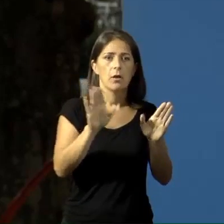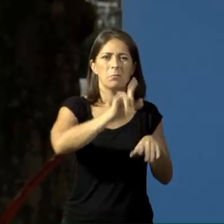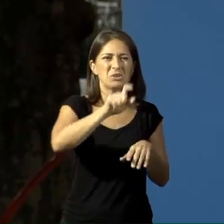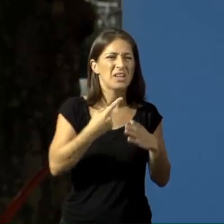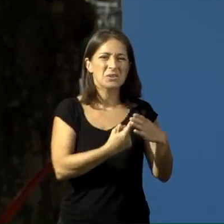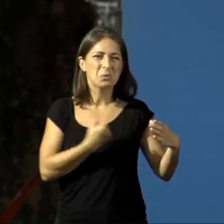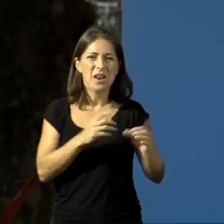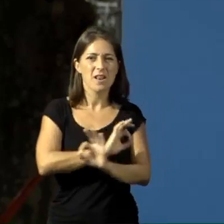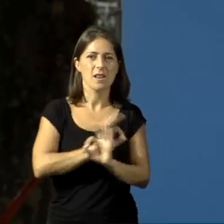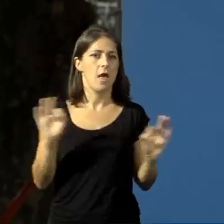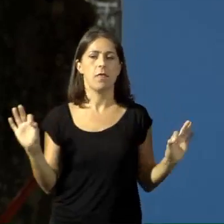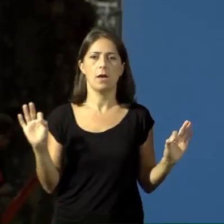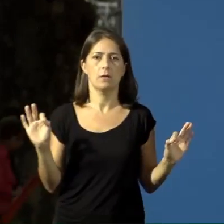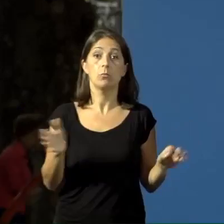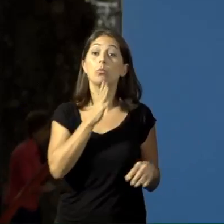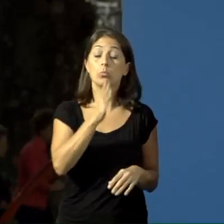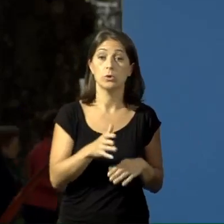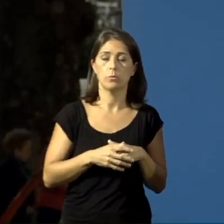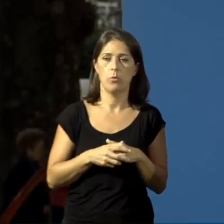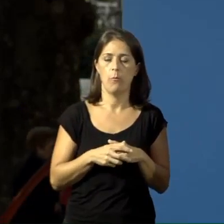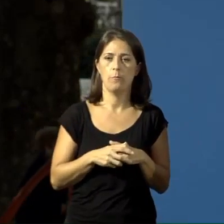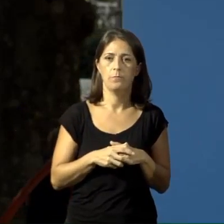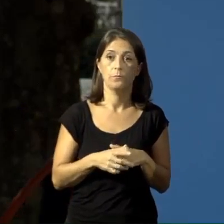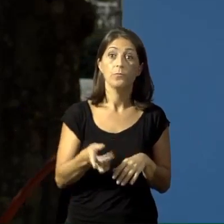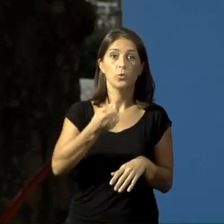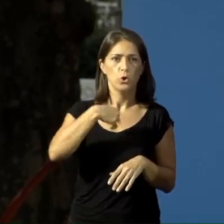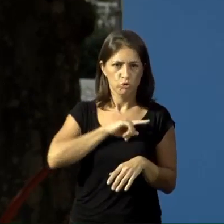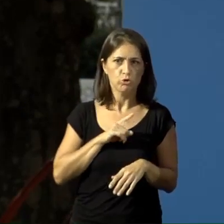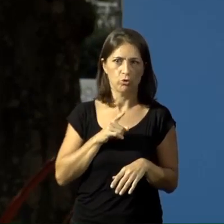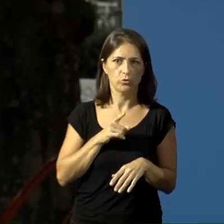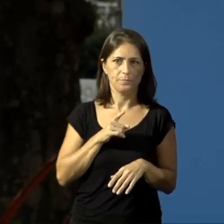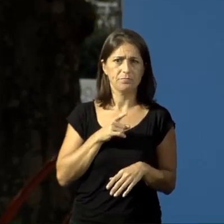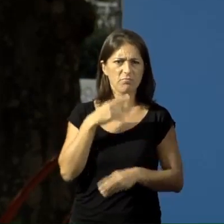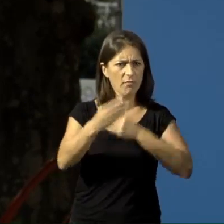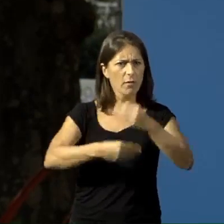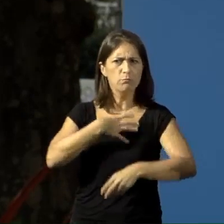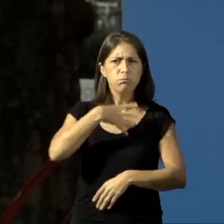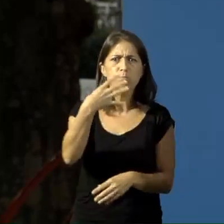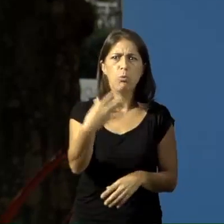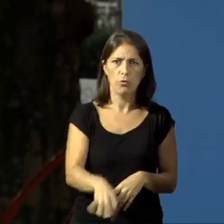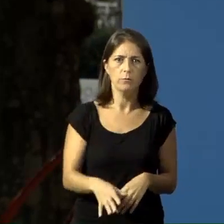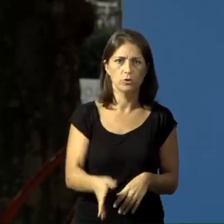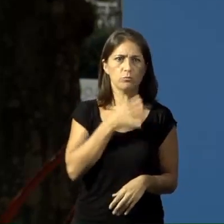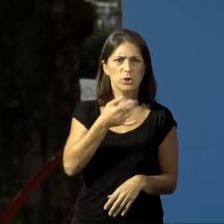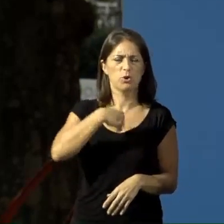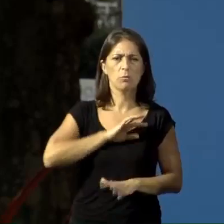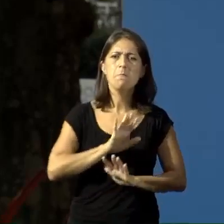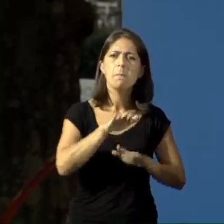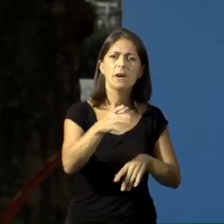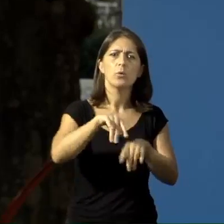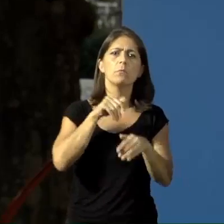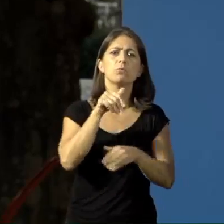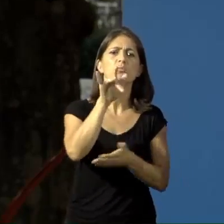a ninguén, porque somos quen de facelo, porque somos a marea que o